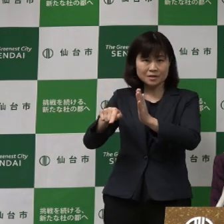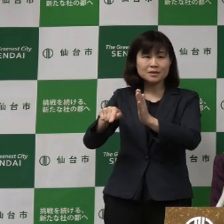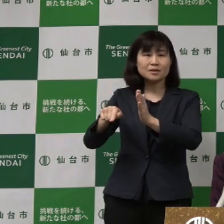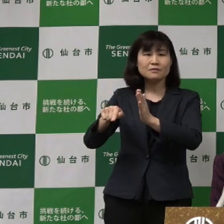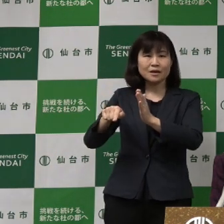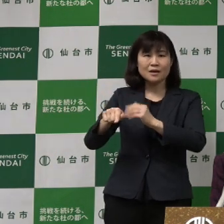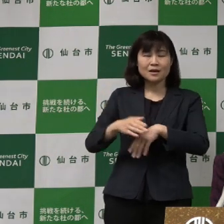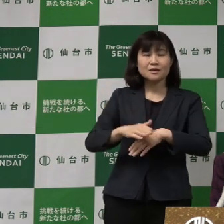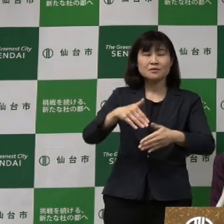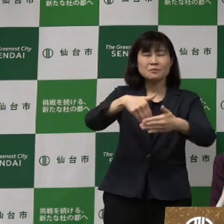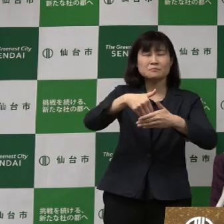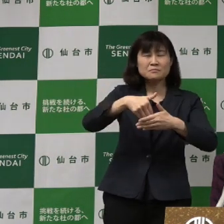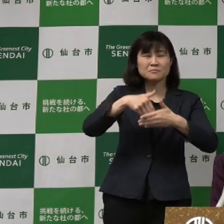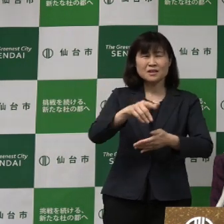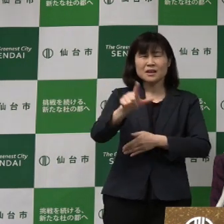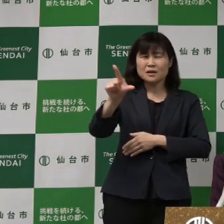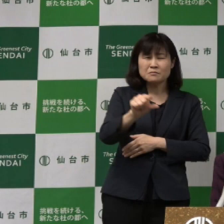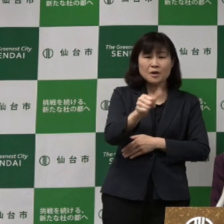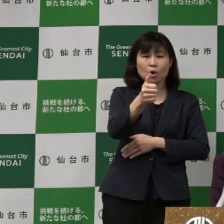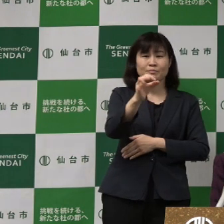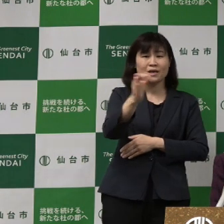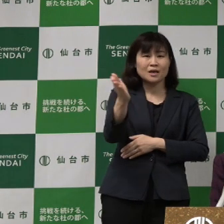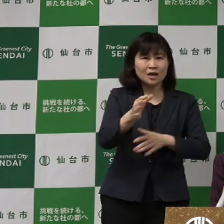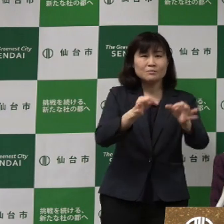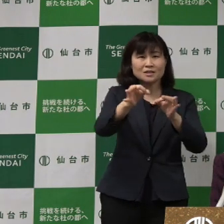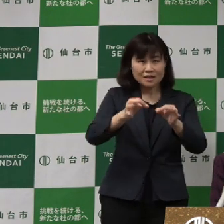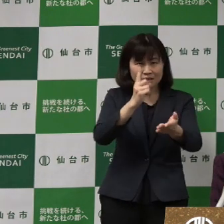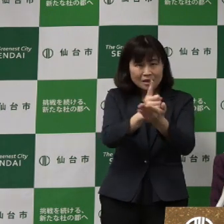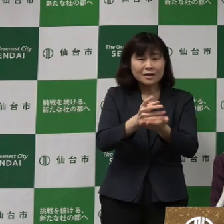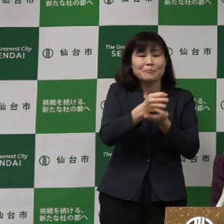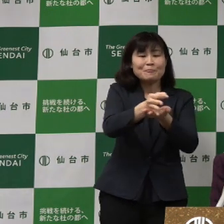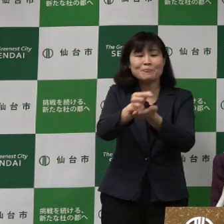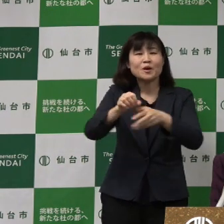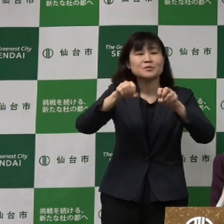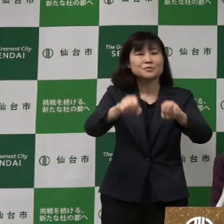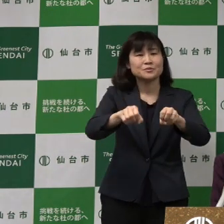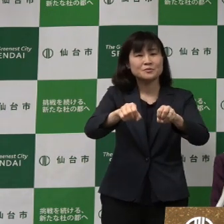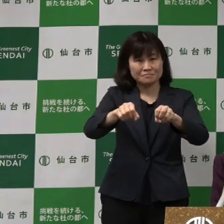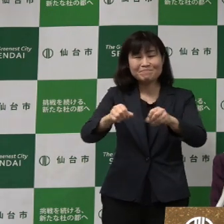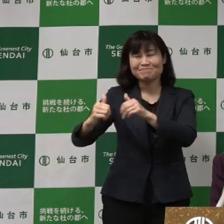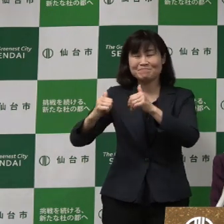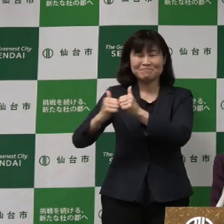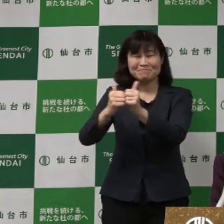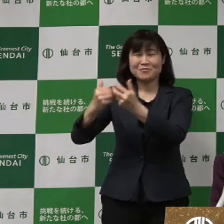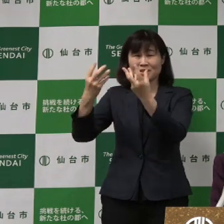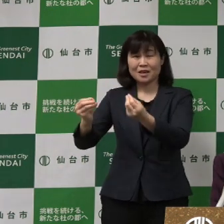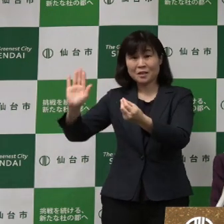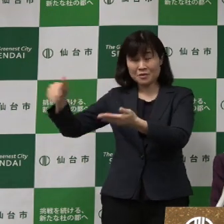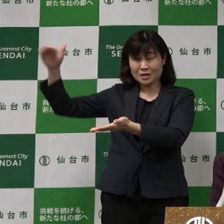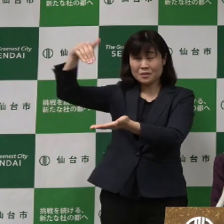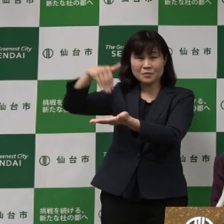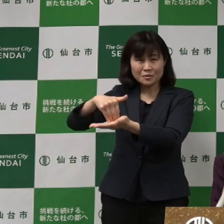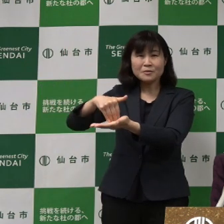減少率 50% 以上だけが対象だったと思うんですが、まあ、最後の予算審査特別委員